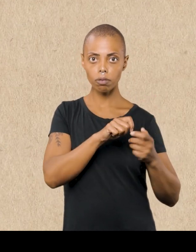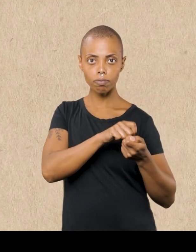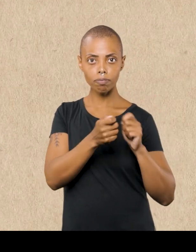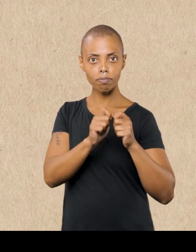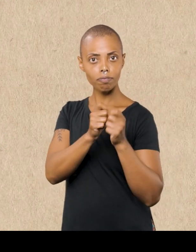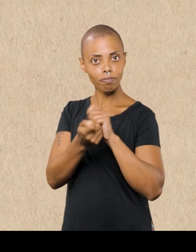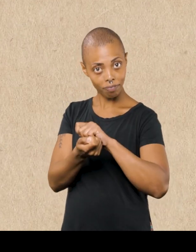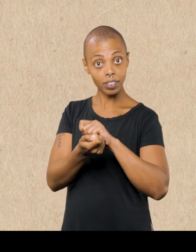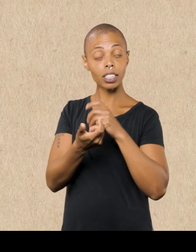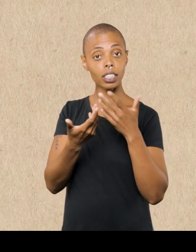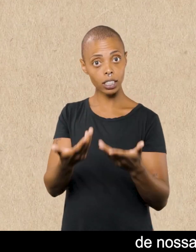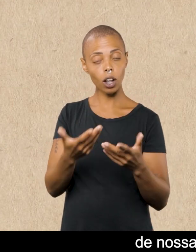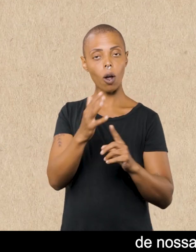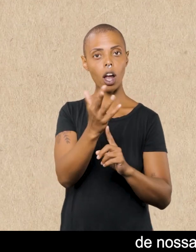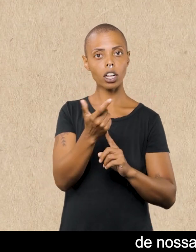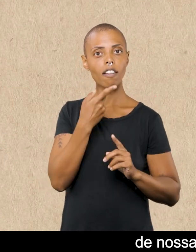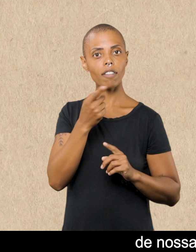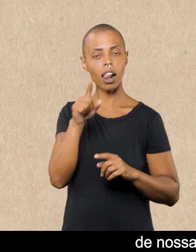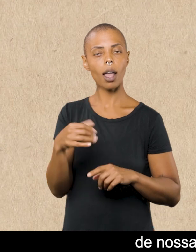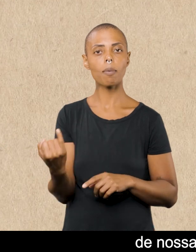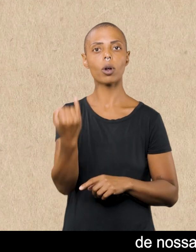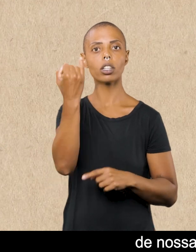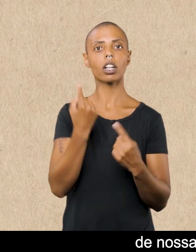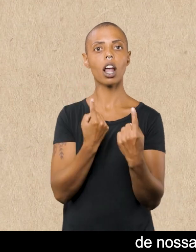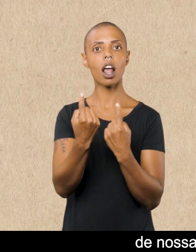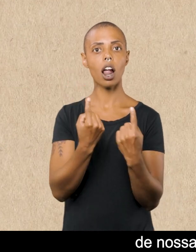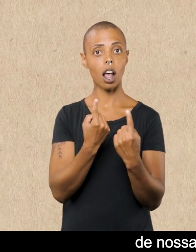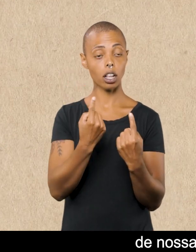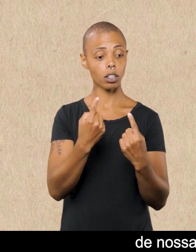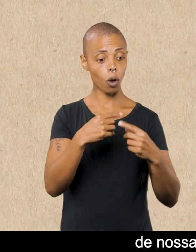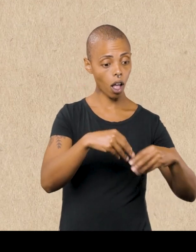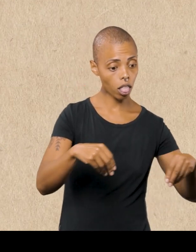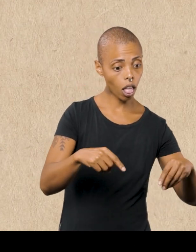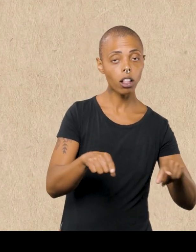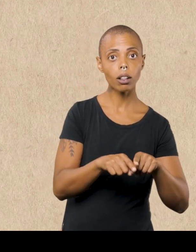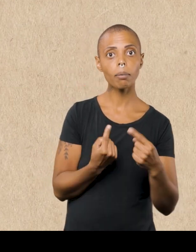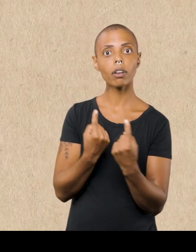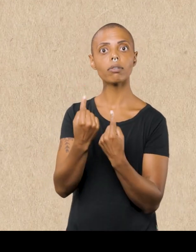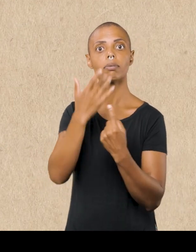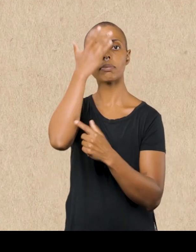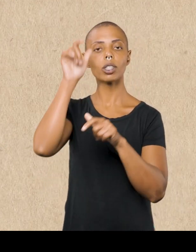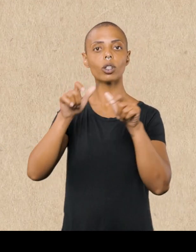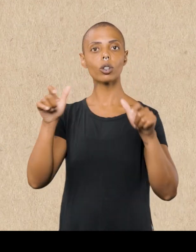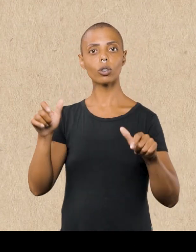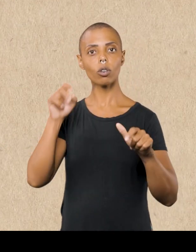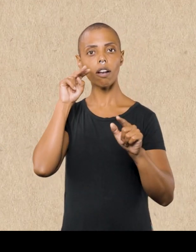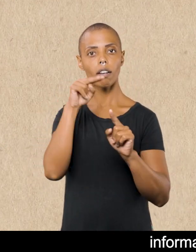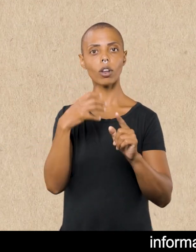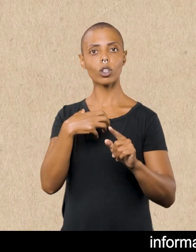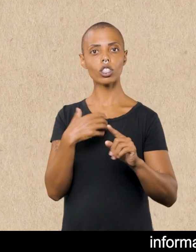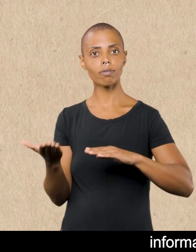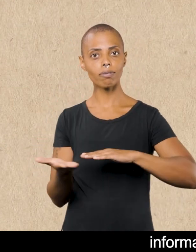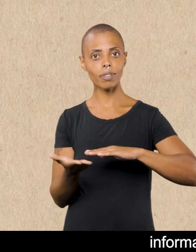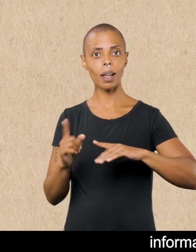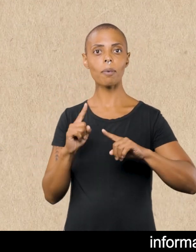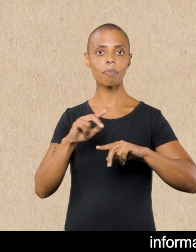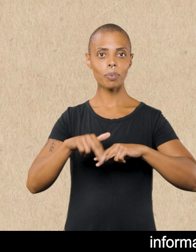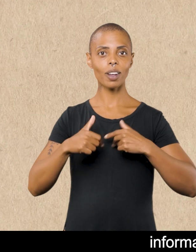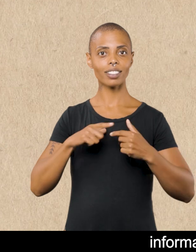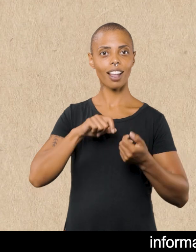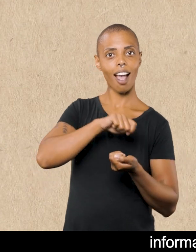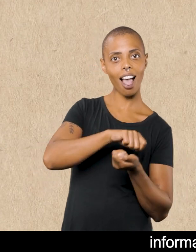Destacando a resiliência do conhecimento local indígena, os artistas falam sobre a importância de nossas relações com a terra e entre